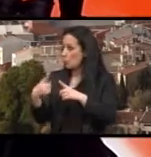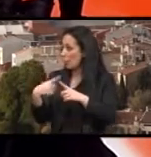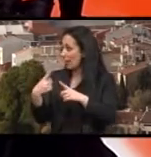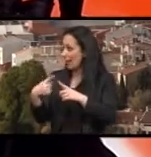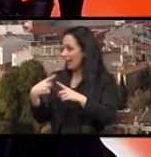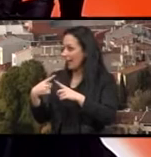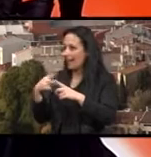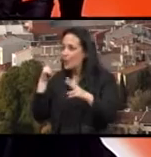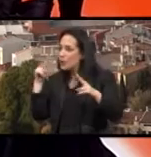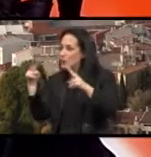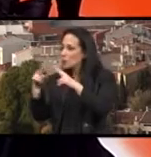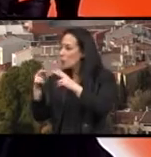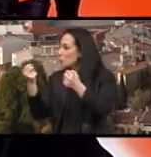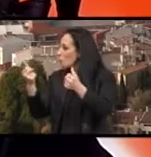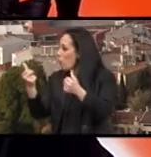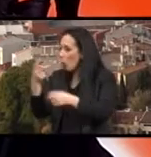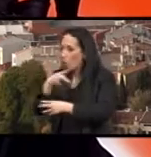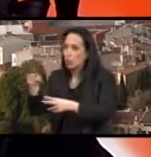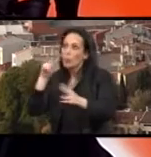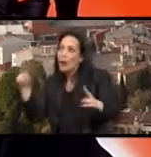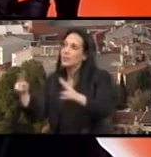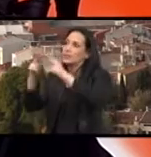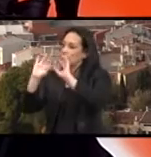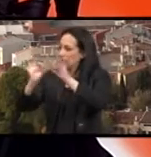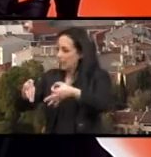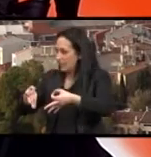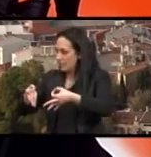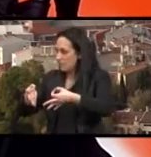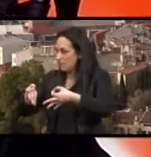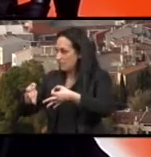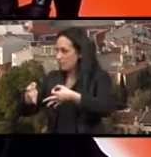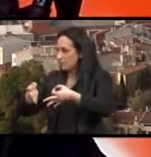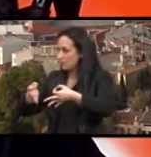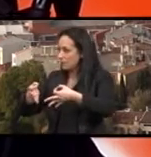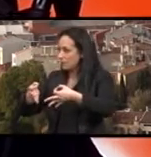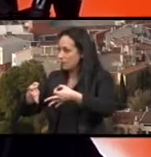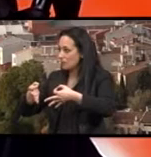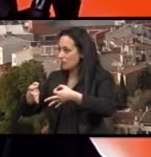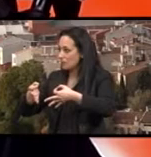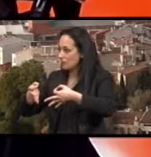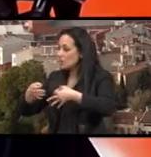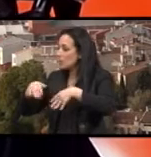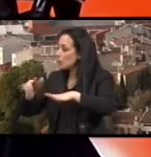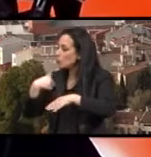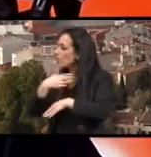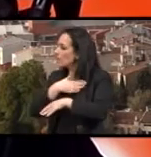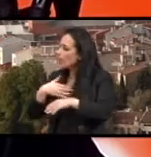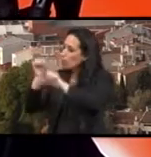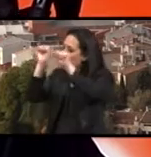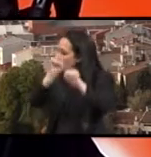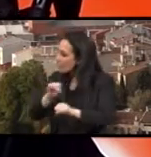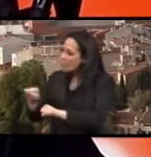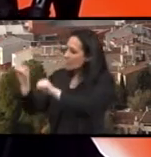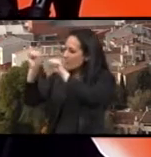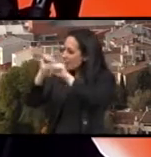veiem, a lo millor passa 2 setmanes. Però jo el que vull és defensar el fet